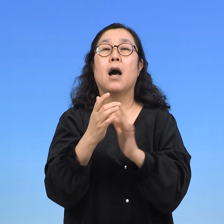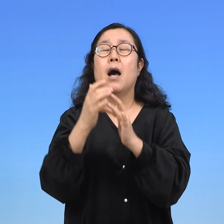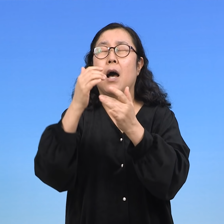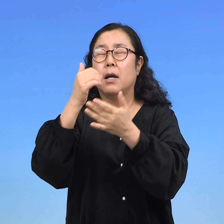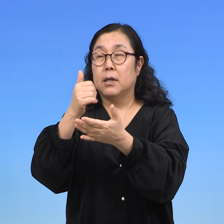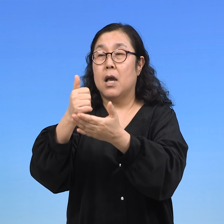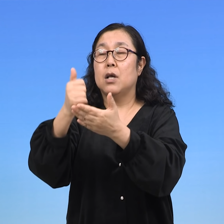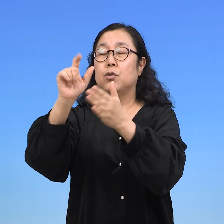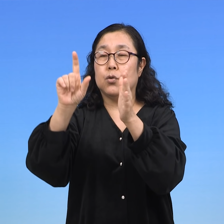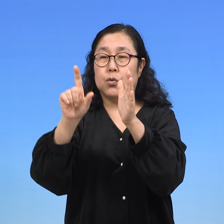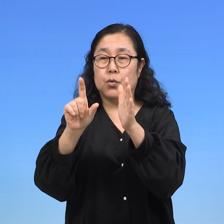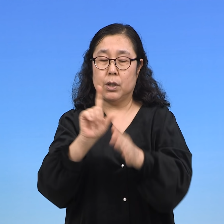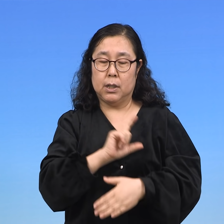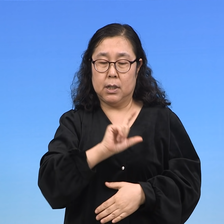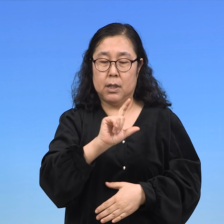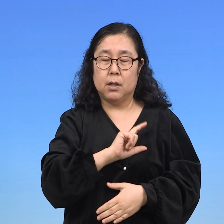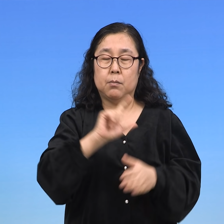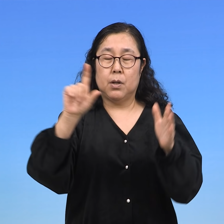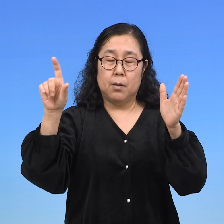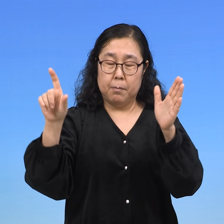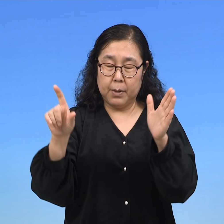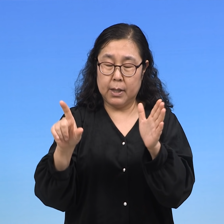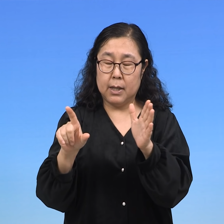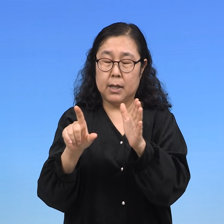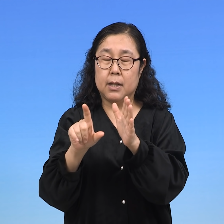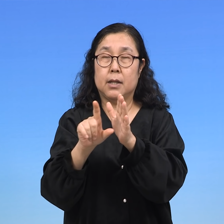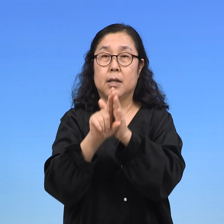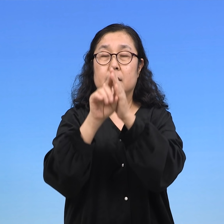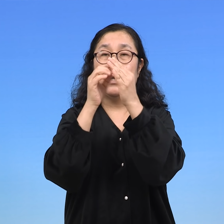예수 이름을 믿는 자,